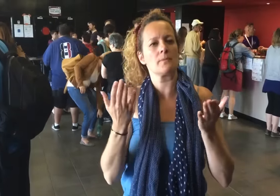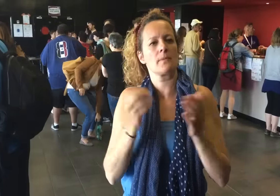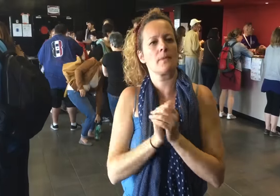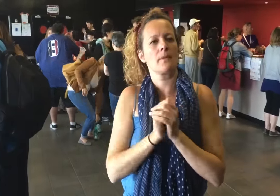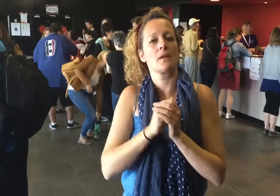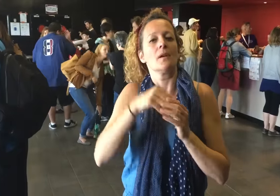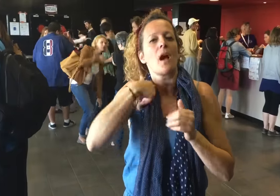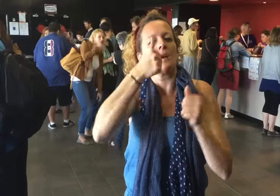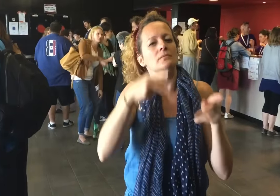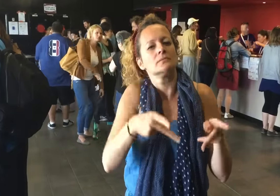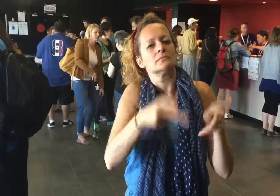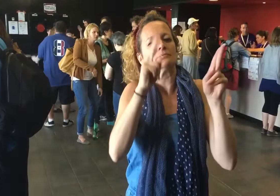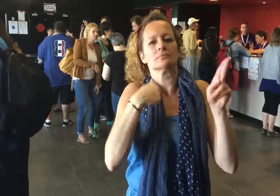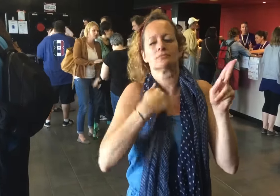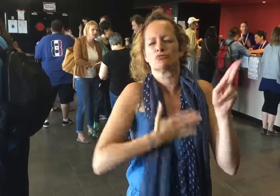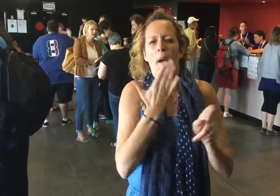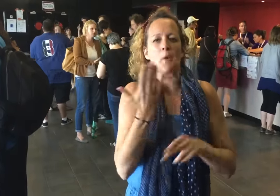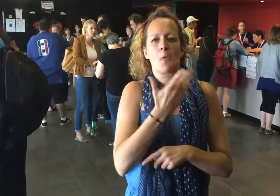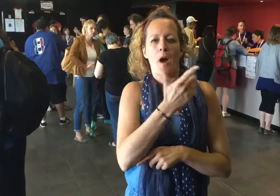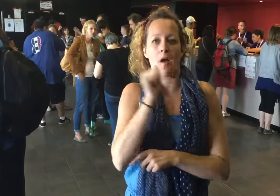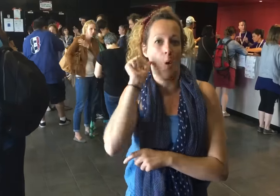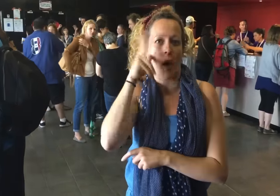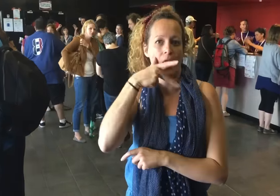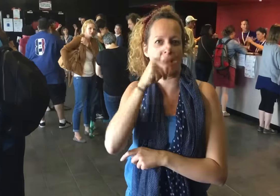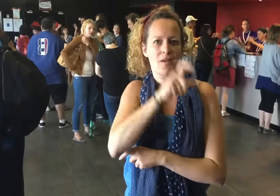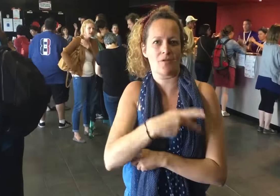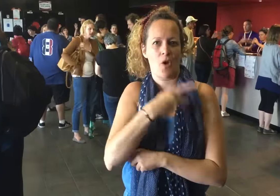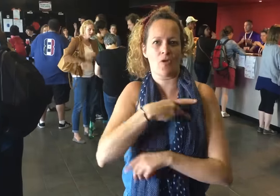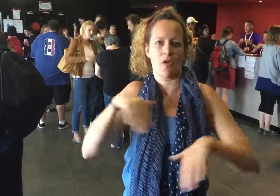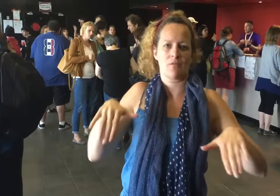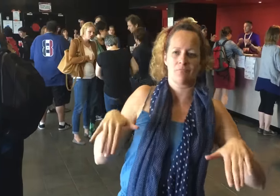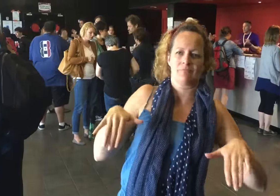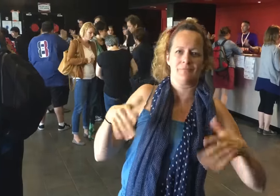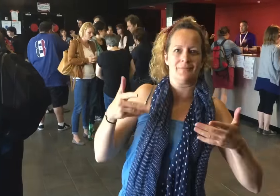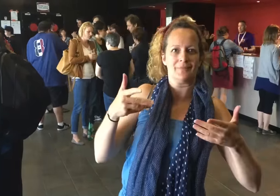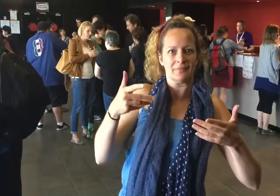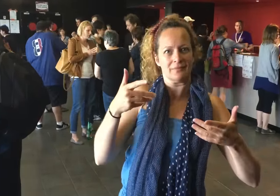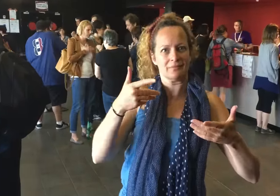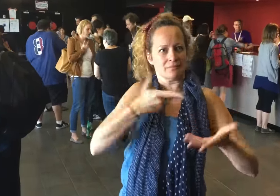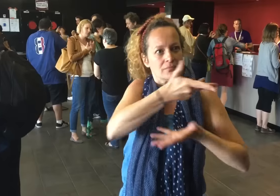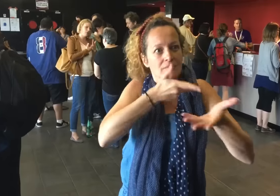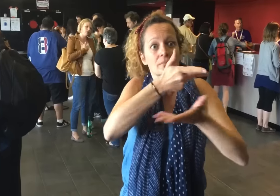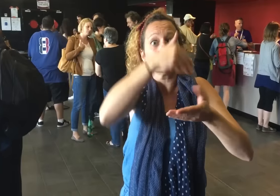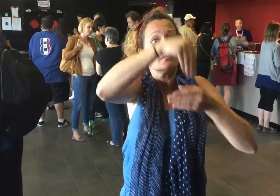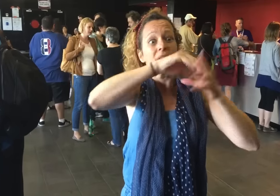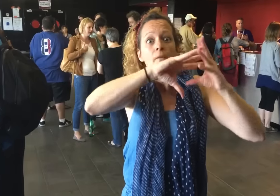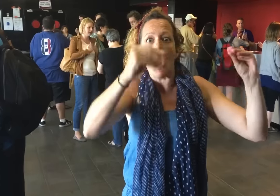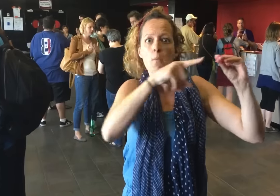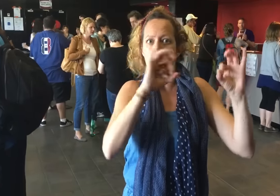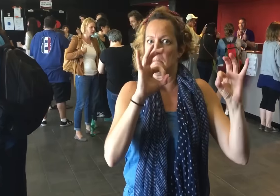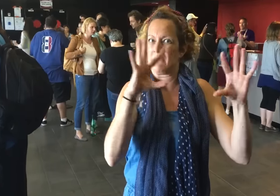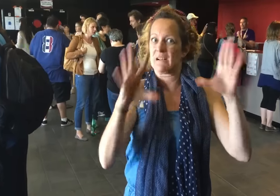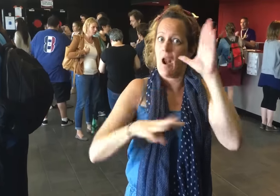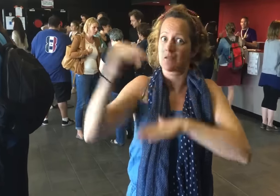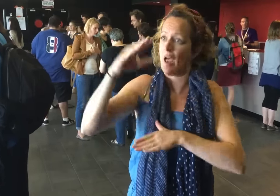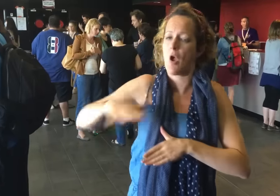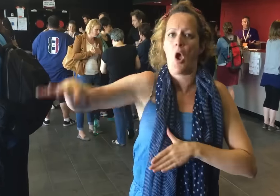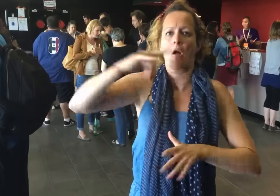plutôt peut-être à l'eau de rose. Et il y a vraiment une scène aussi qui m'a marqué. C'est l'une des dernières scènes avec la prestance de